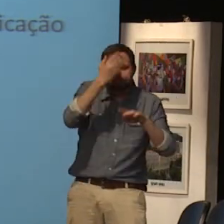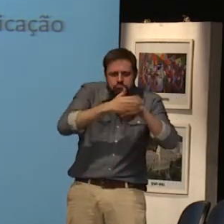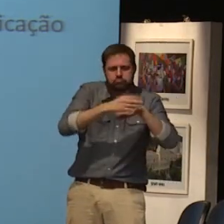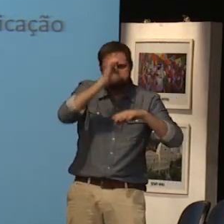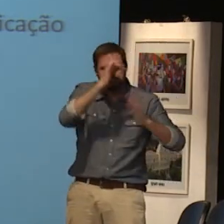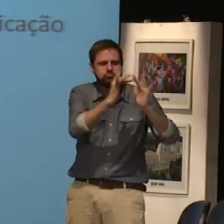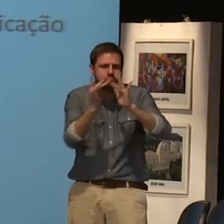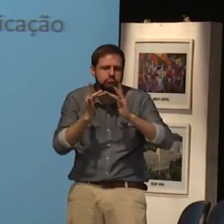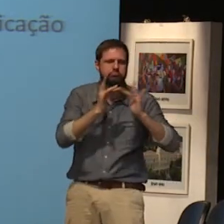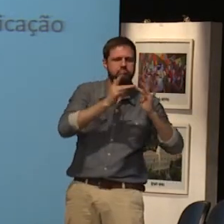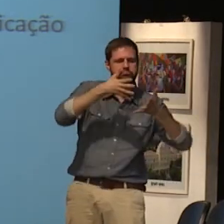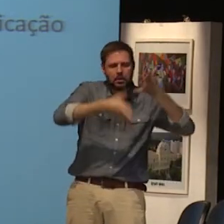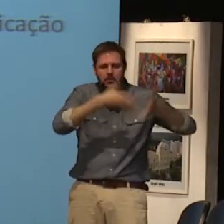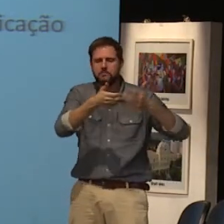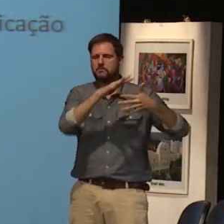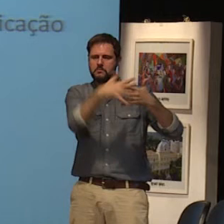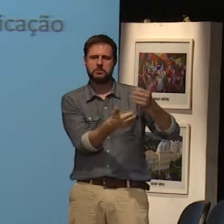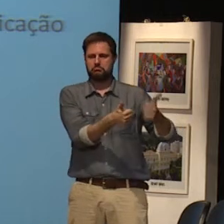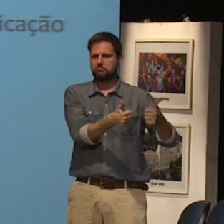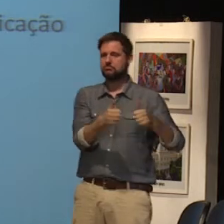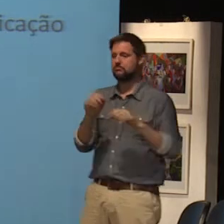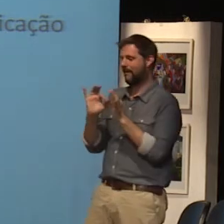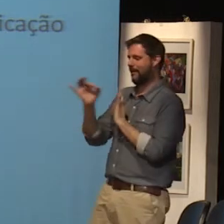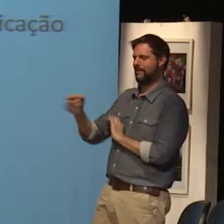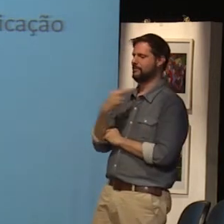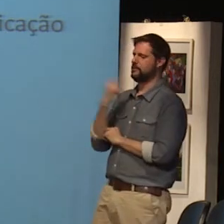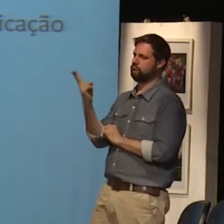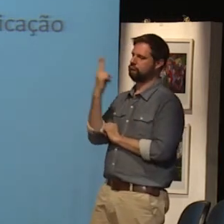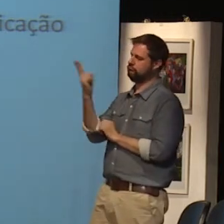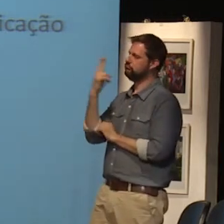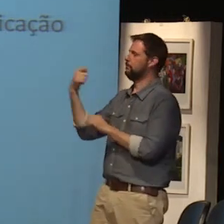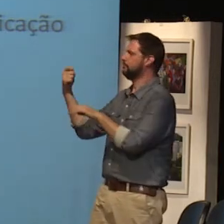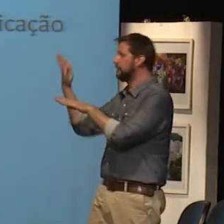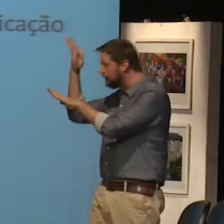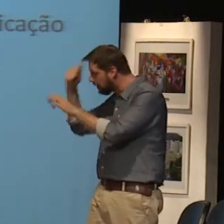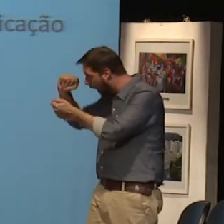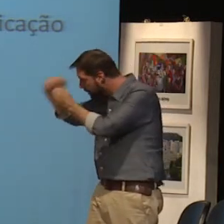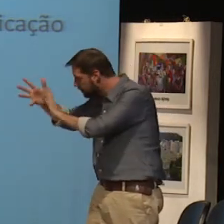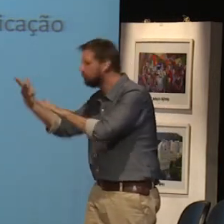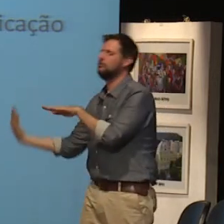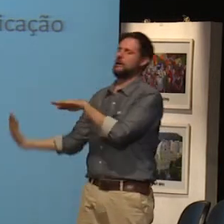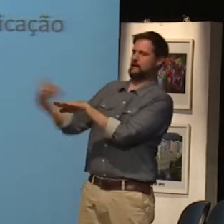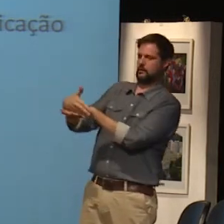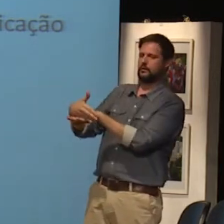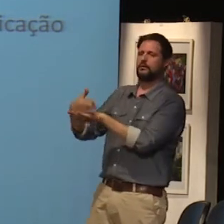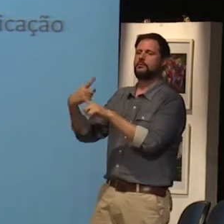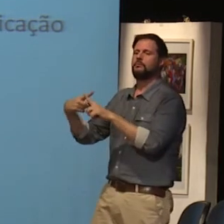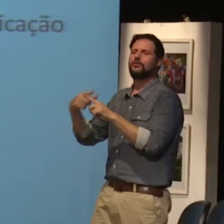você consegue ter contato com a Libras, ok. Mas à distância, isso é muito importante. Se você sabe Libras, você